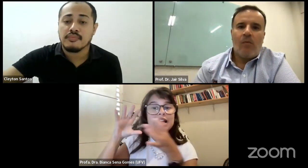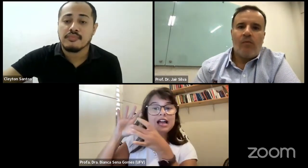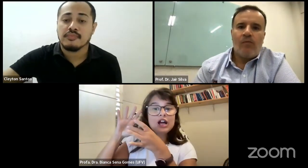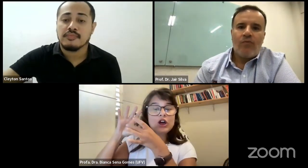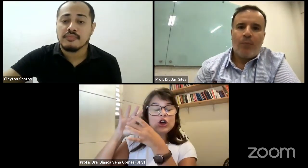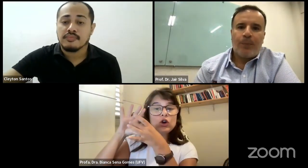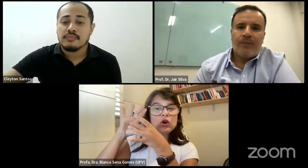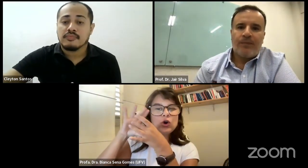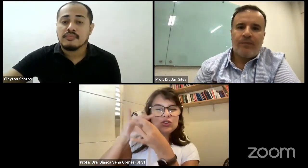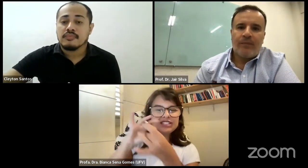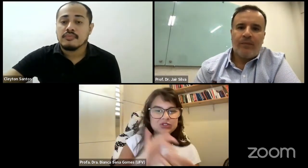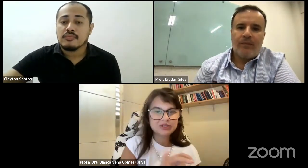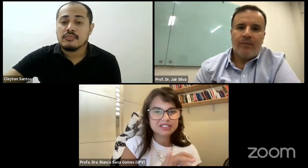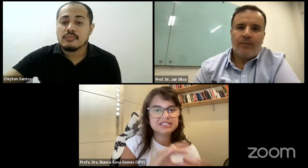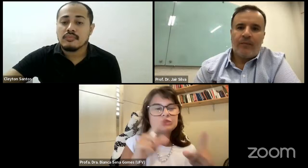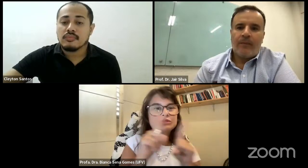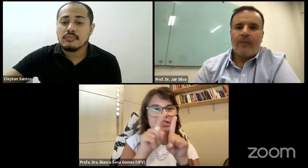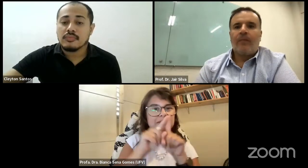preocupação.